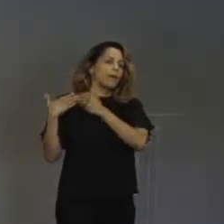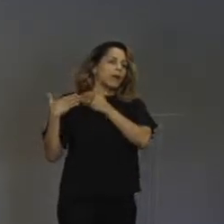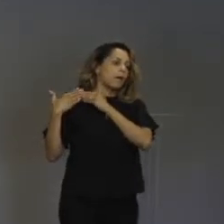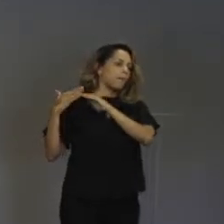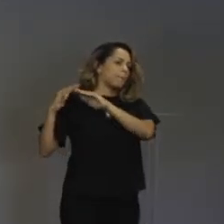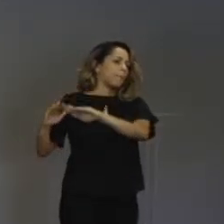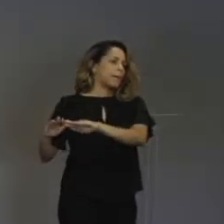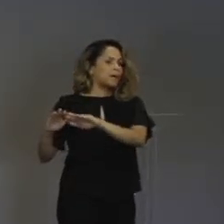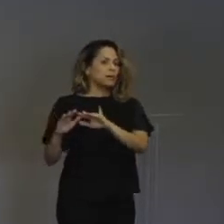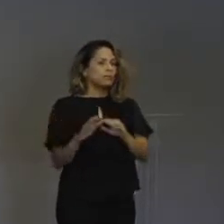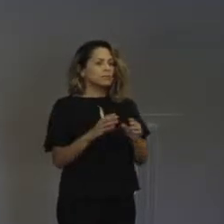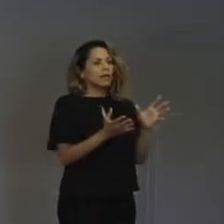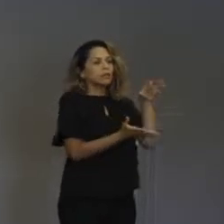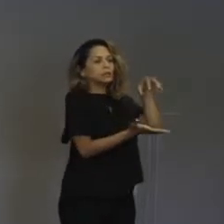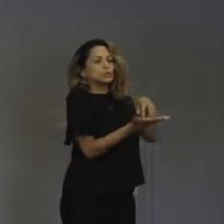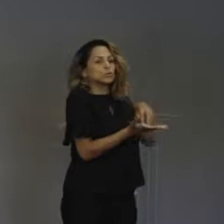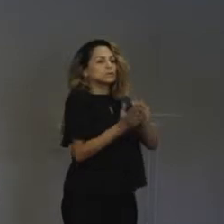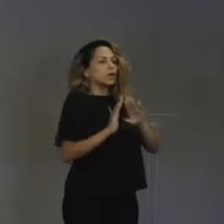privada cá.